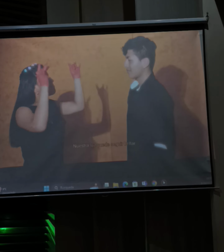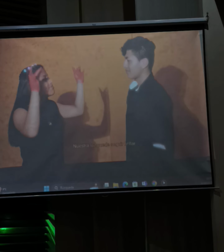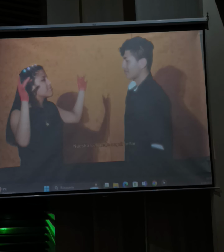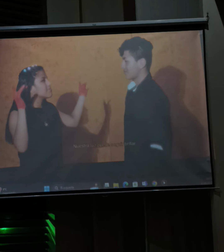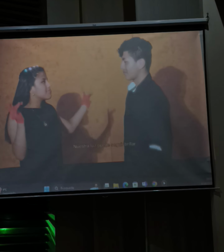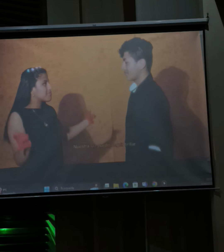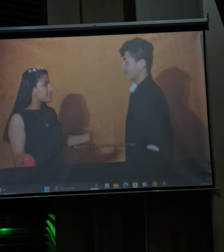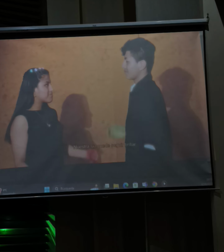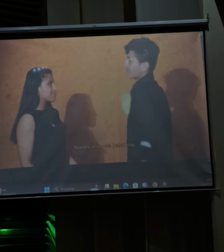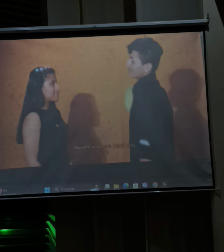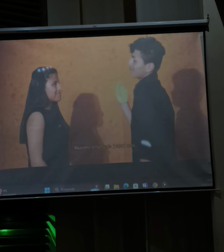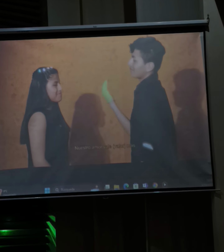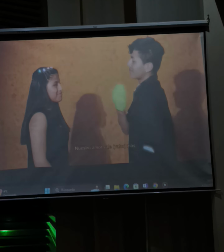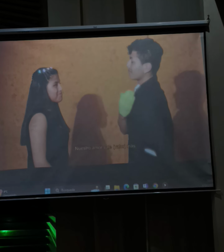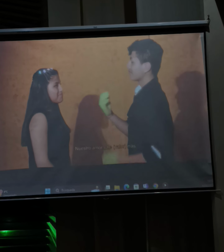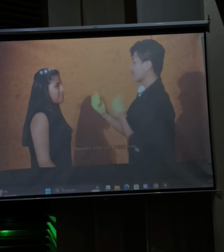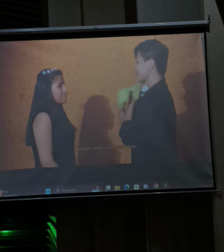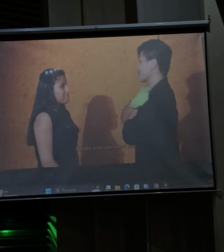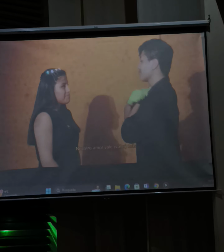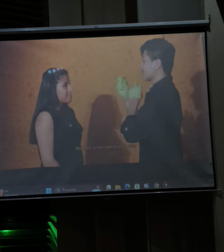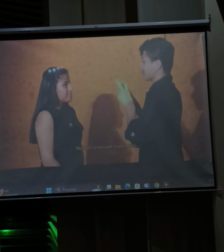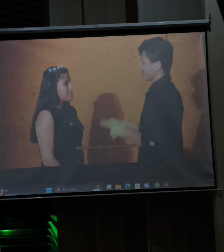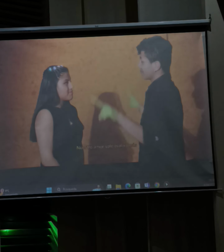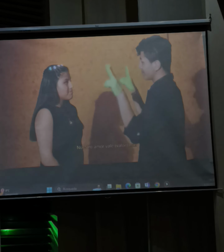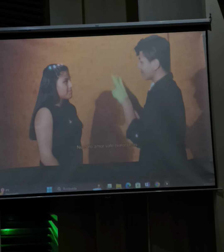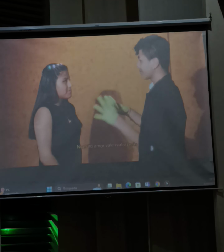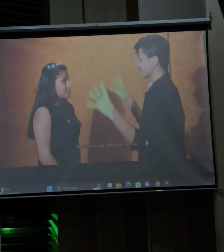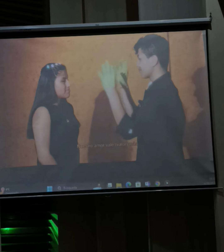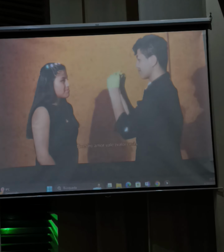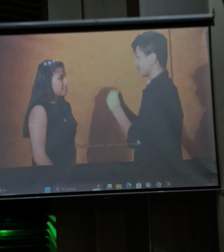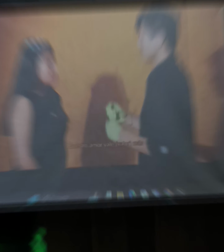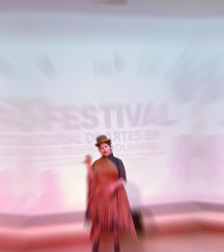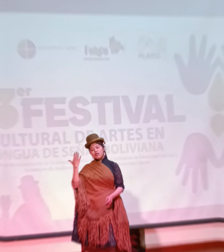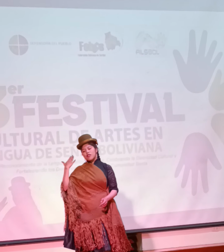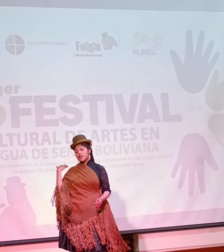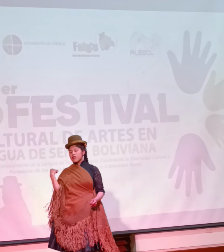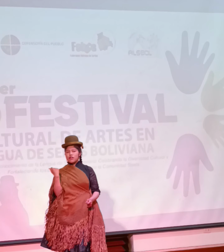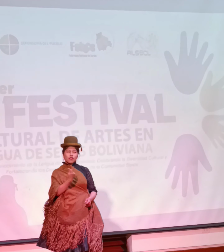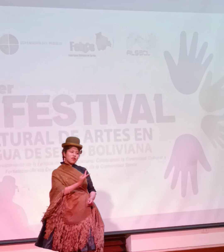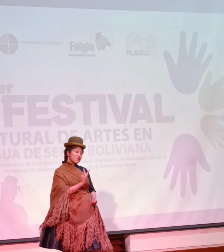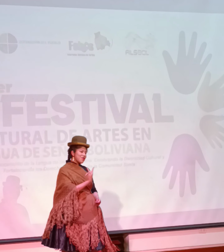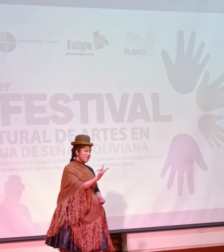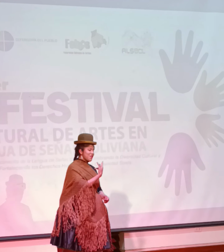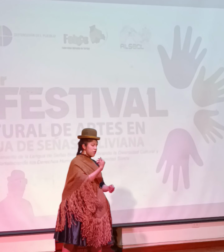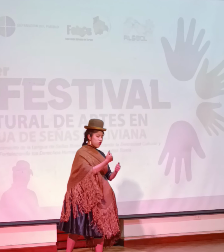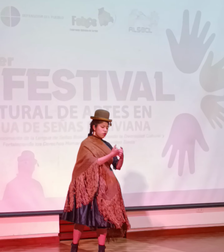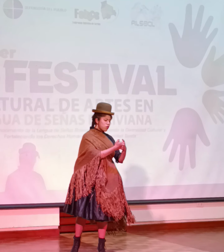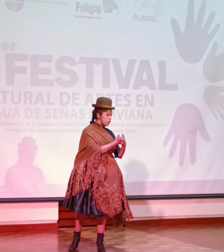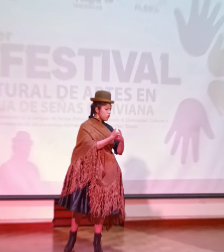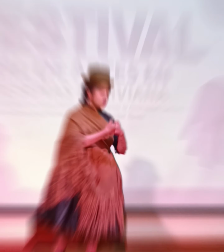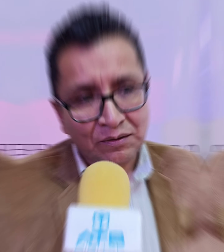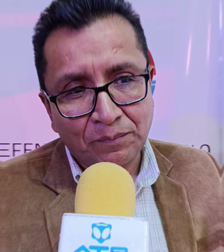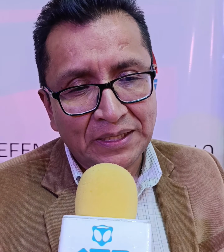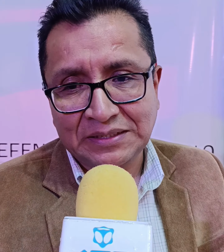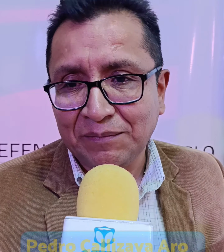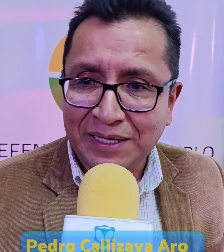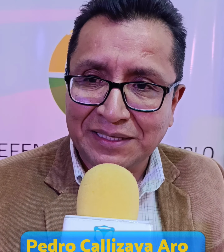oportunidad de exhibir su talento y fomentar el uso de la lengua de señas entre el público. Hace un par de semanas,